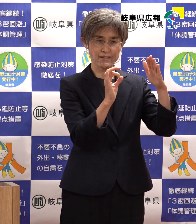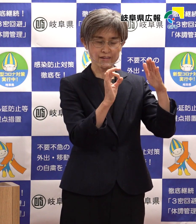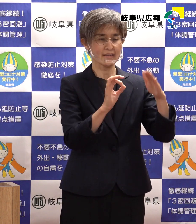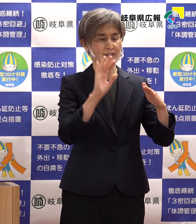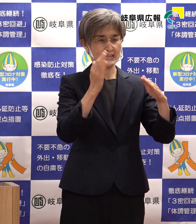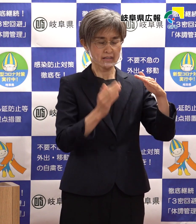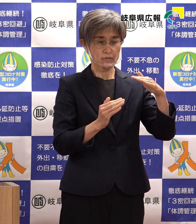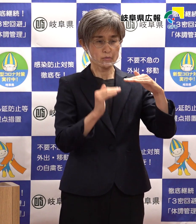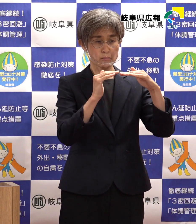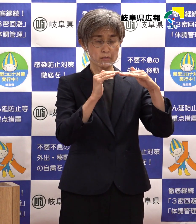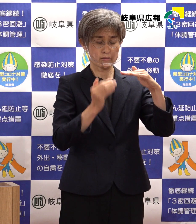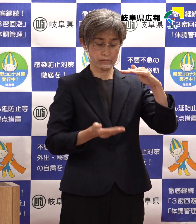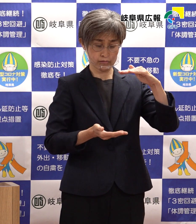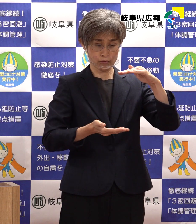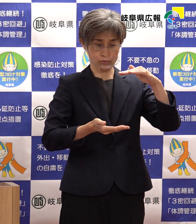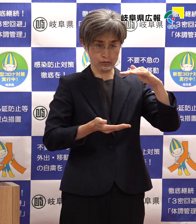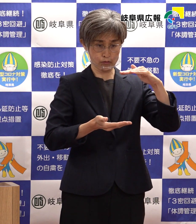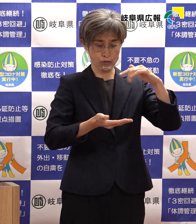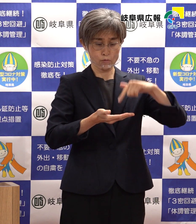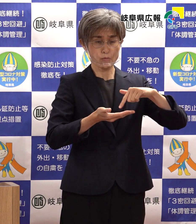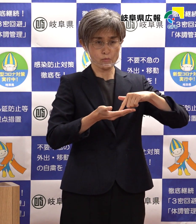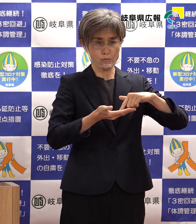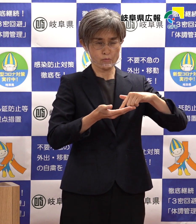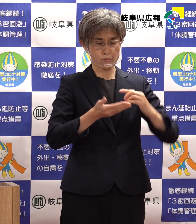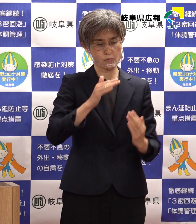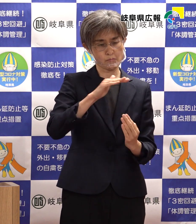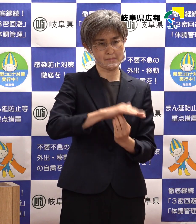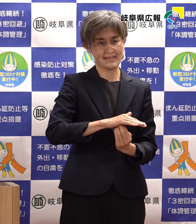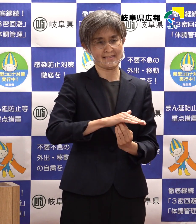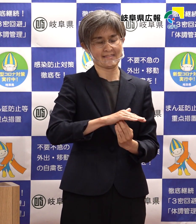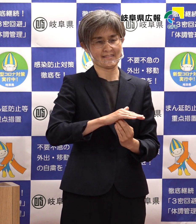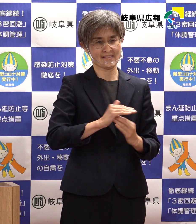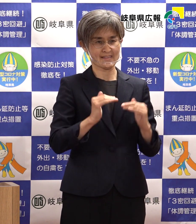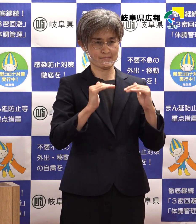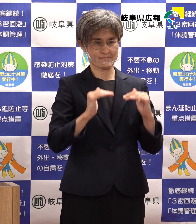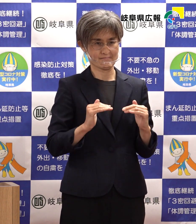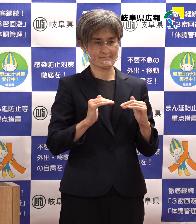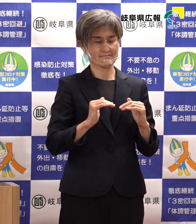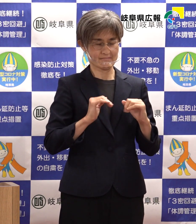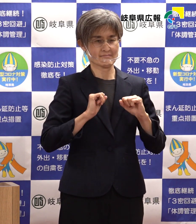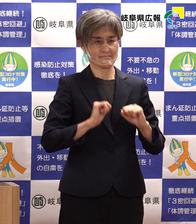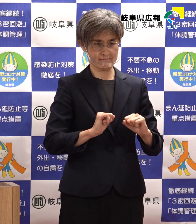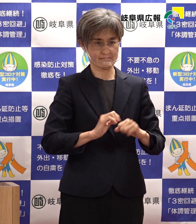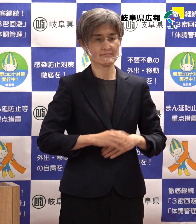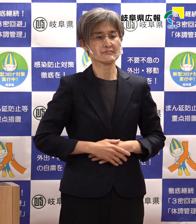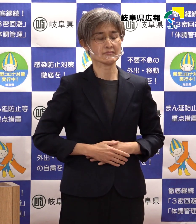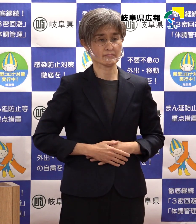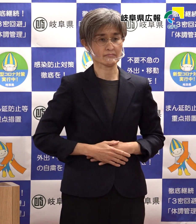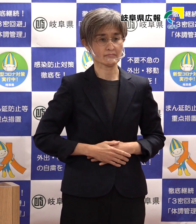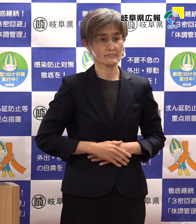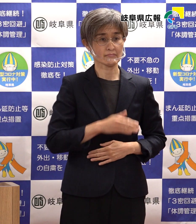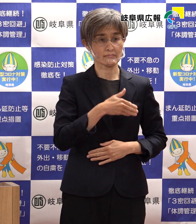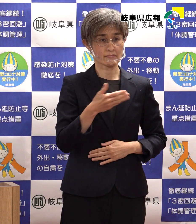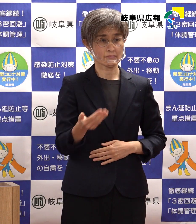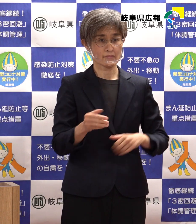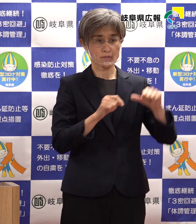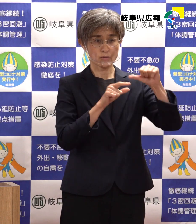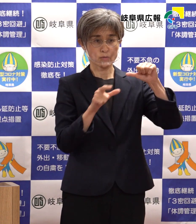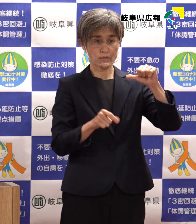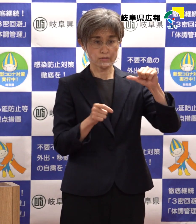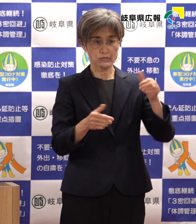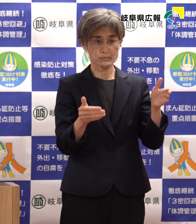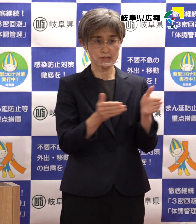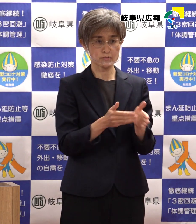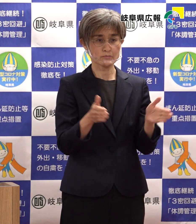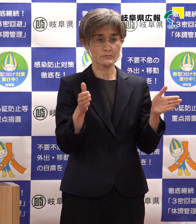方を上限にするというふうに切り替えます。それから5月末までの県、市町村、指定管理者主催のイ